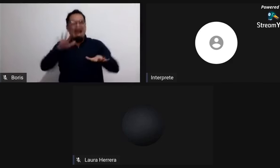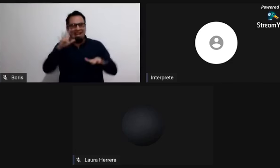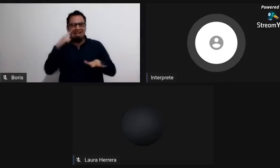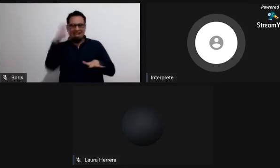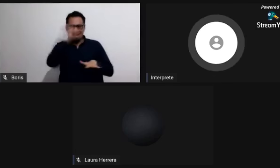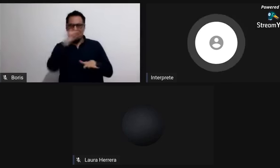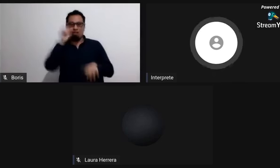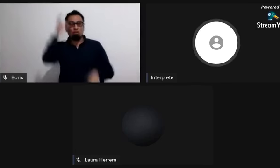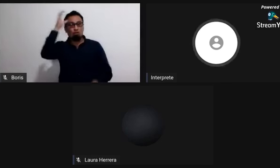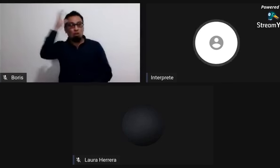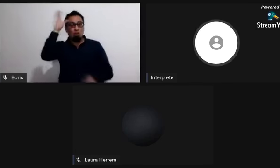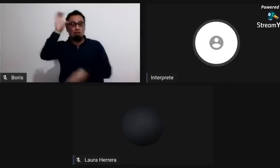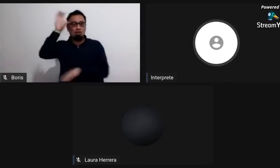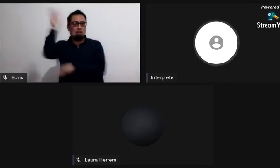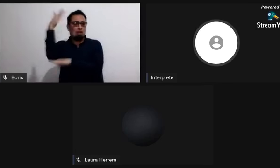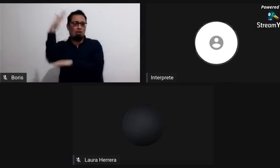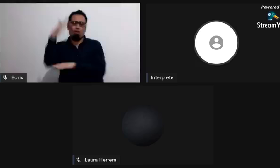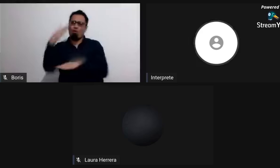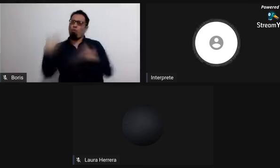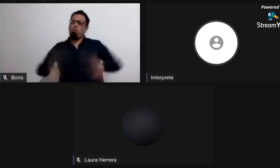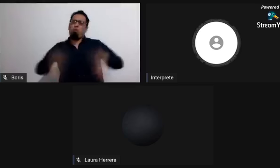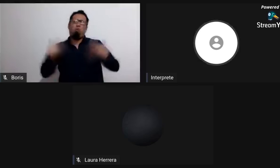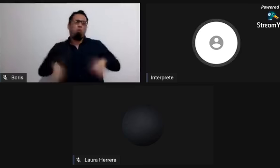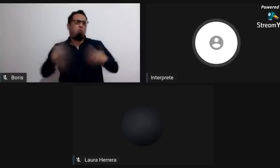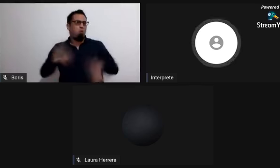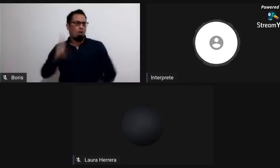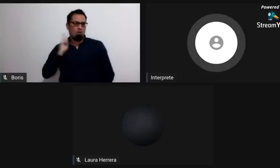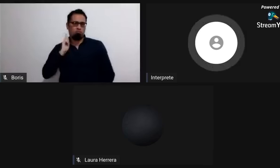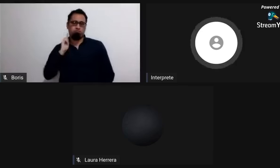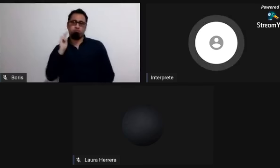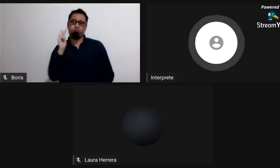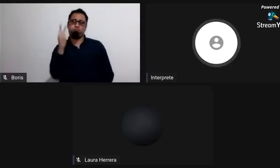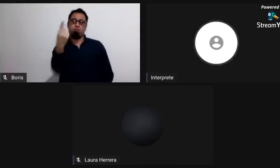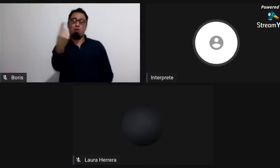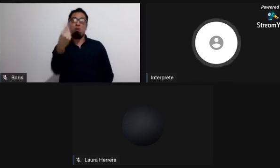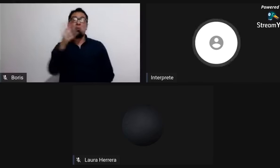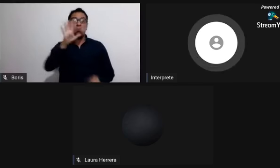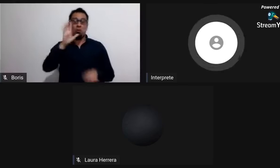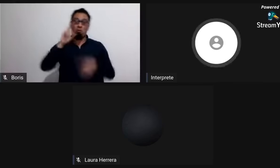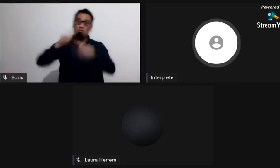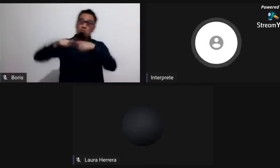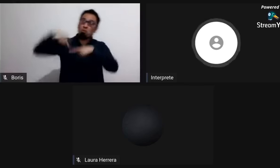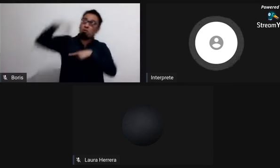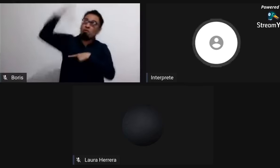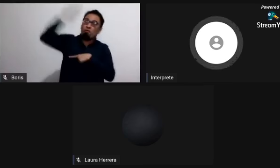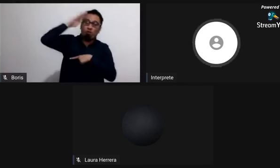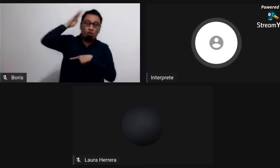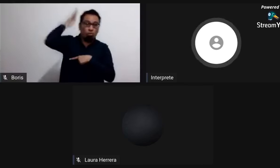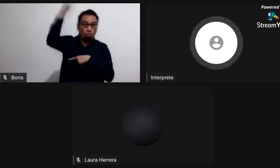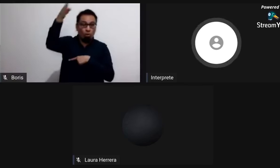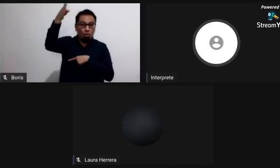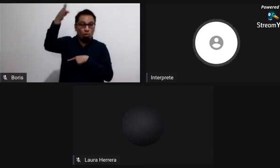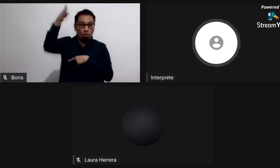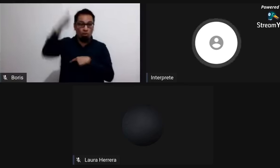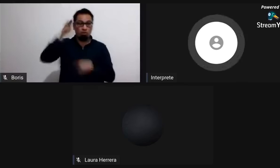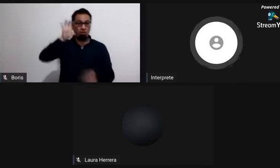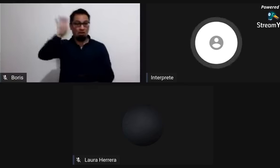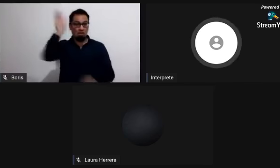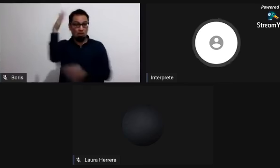Pero también había como una conciencia de entender toda esa diversidad cultural o esa diversidad